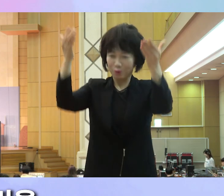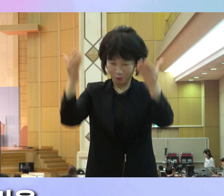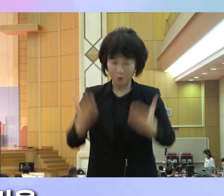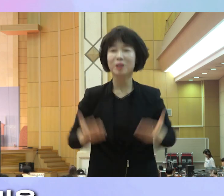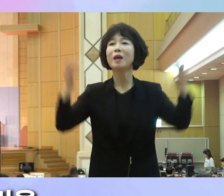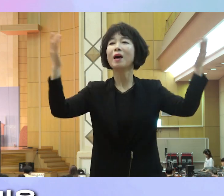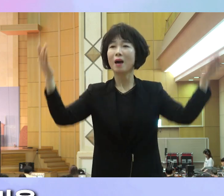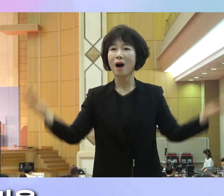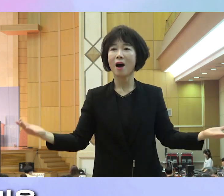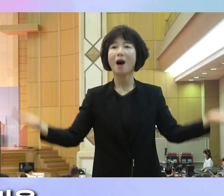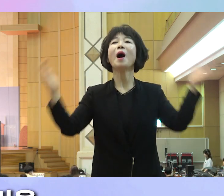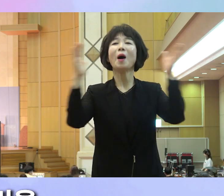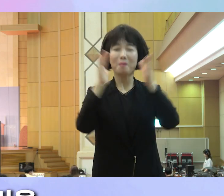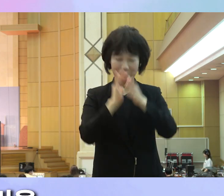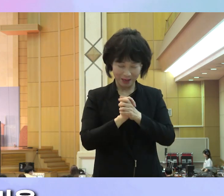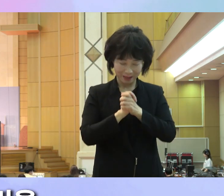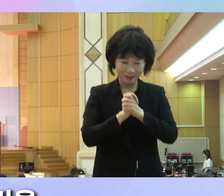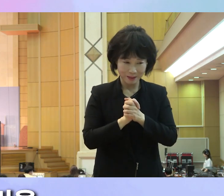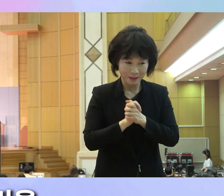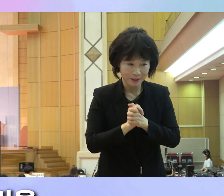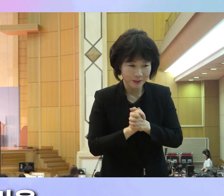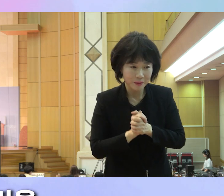주시네.